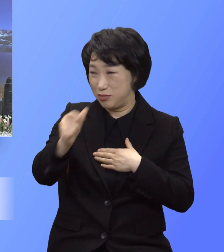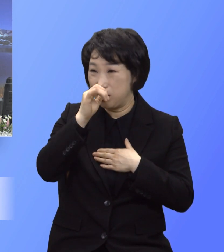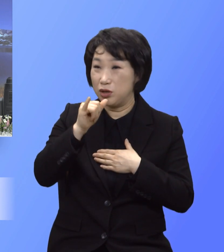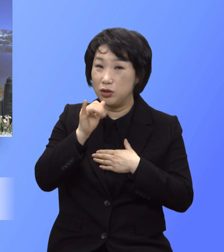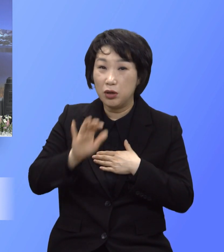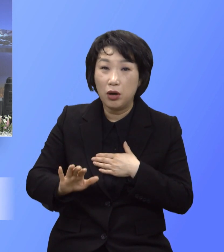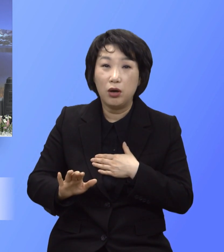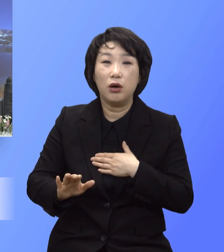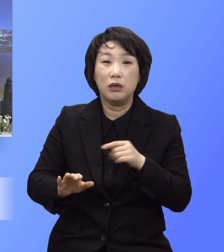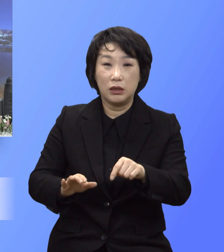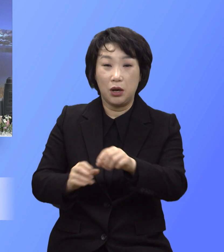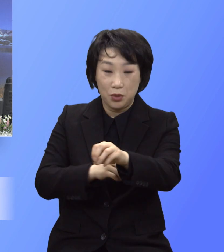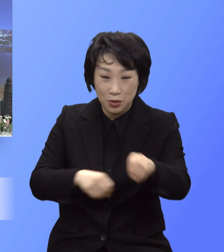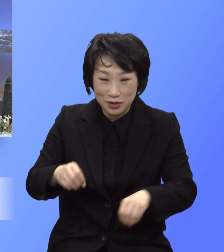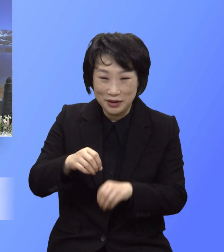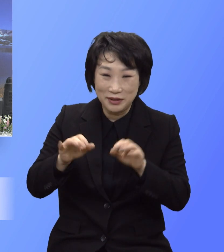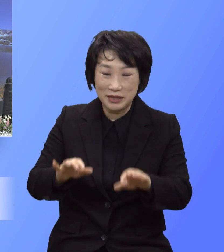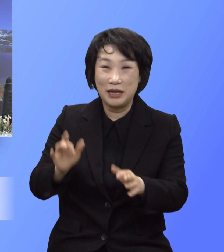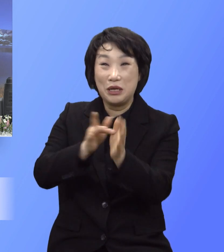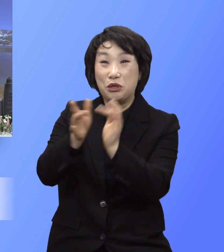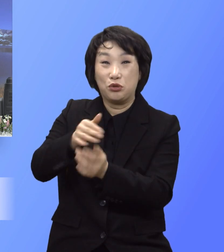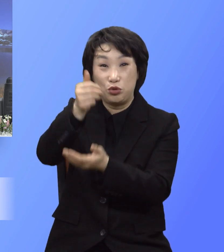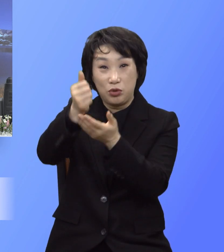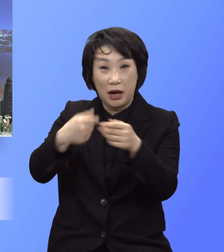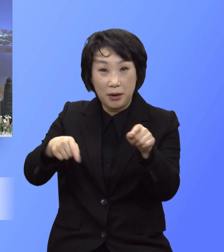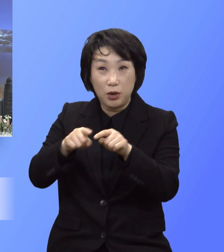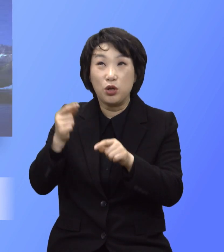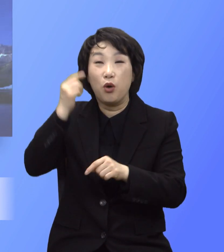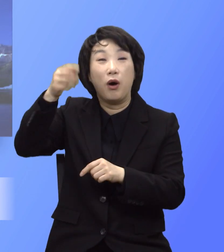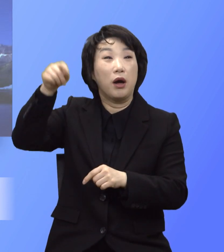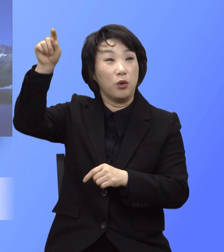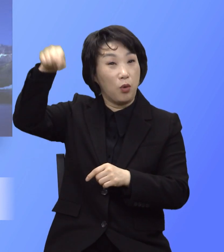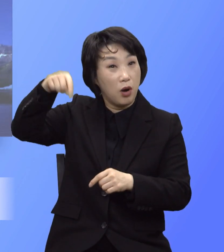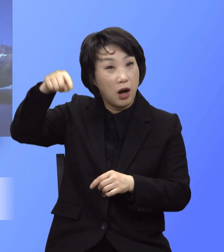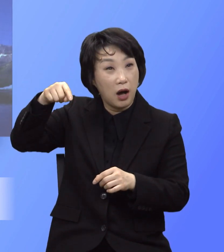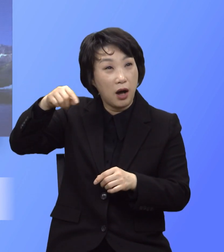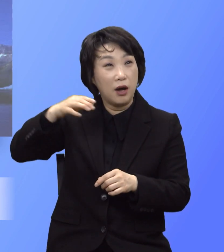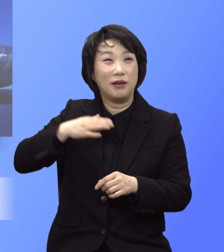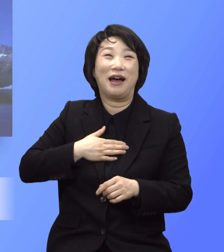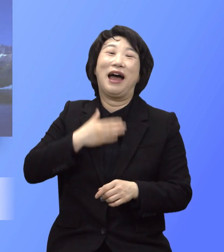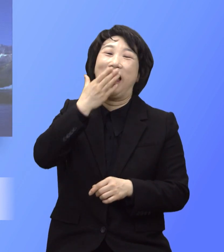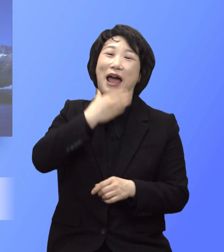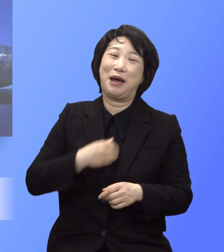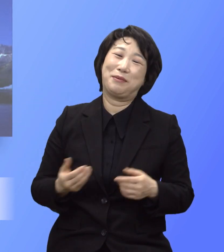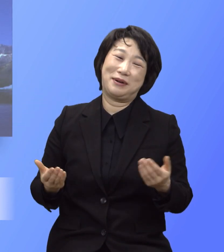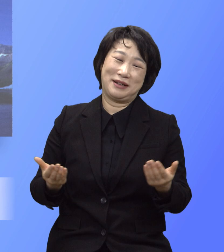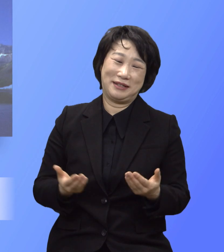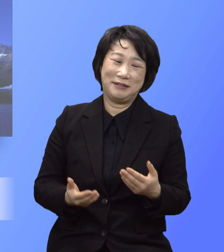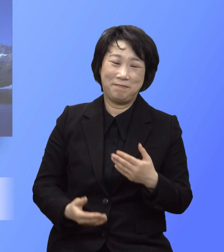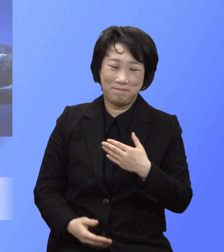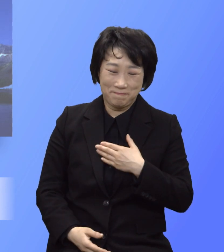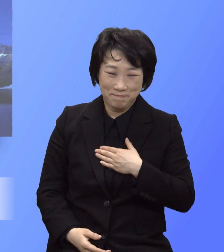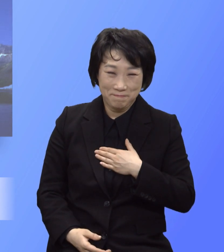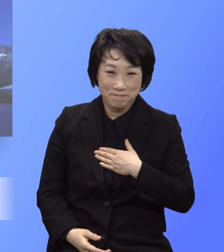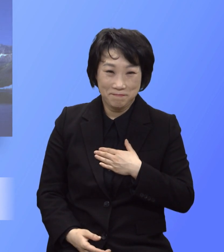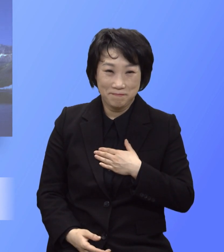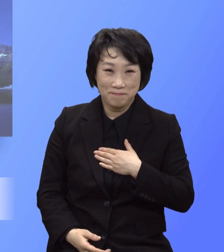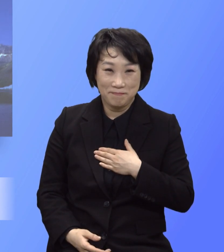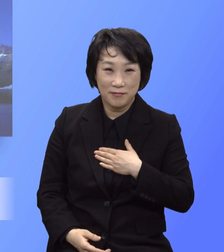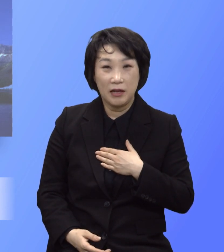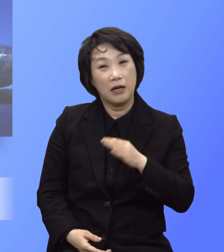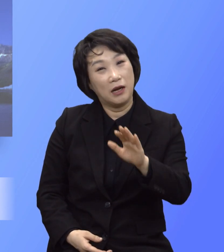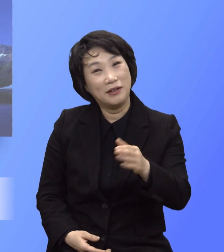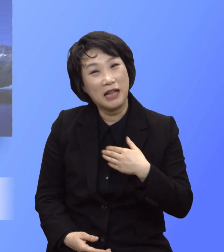당한 이것이 그도 함께한 영광이 있다고 할 때 얼마나 행복하냐 그 말이야.